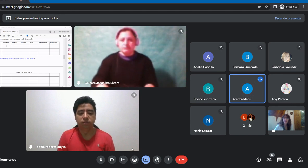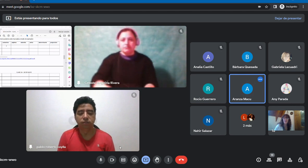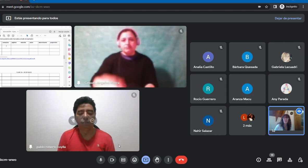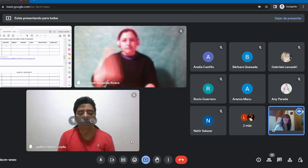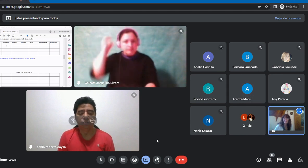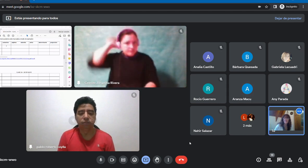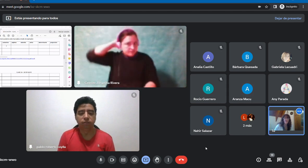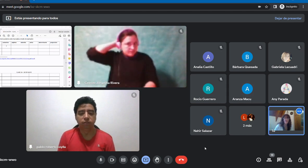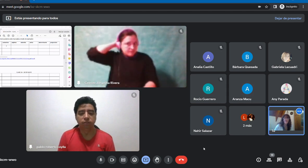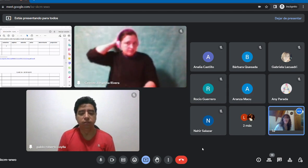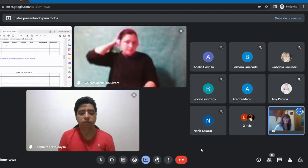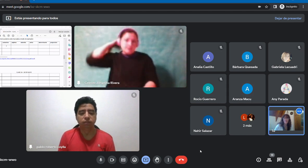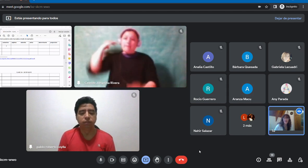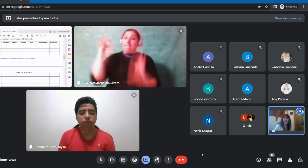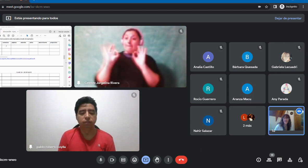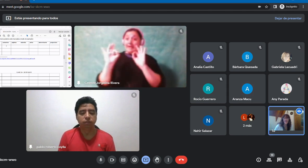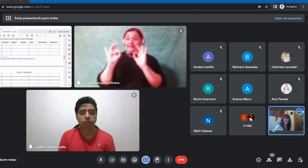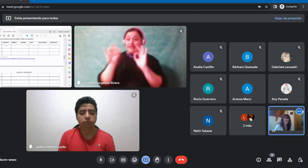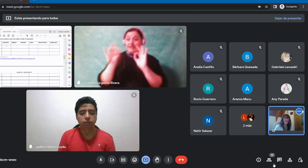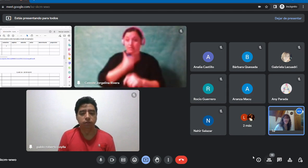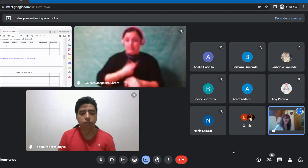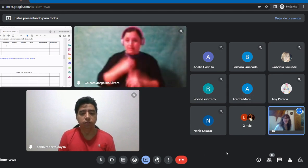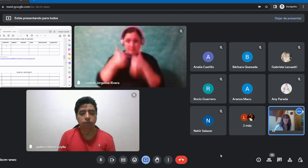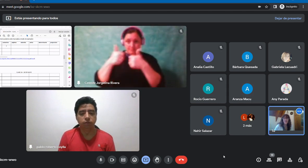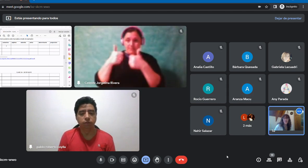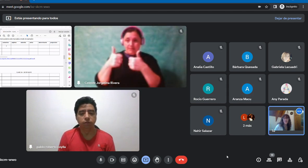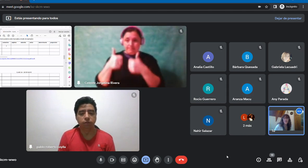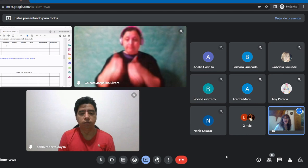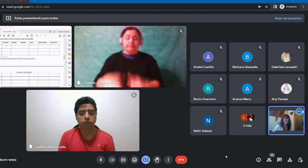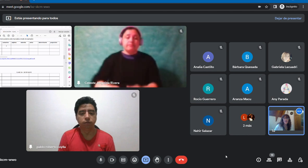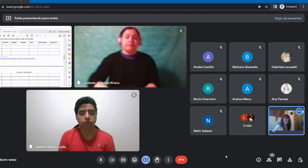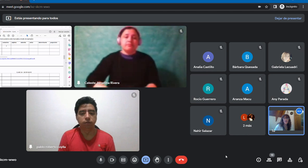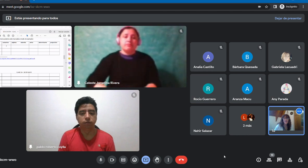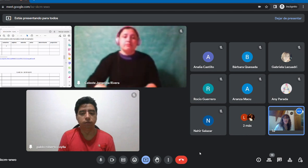Bárbaro. Muy bien.